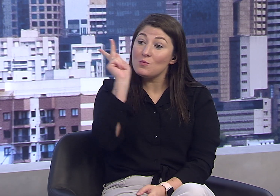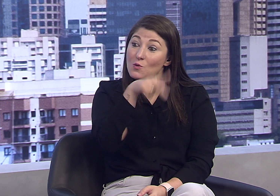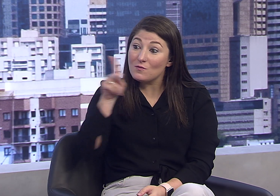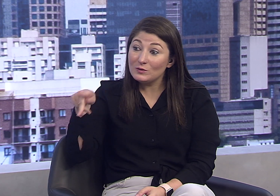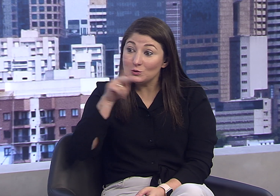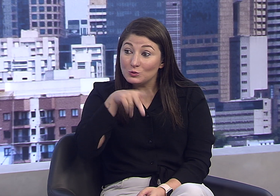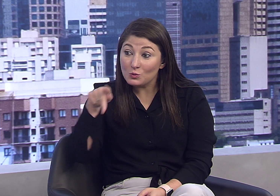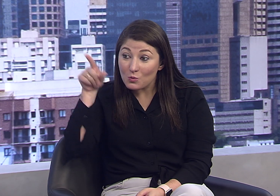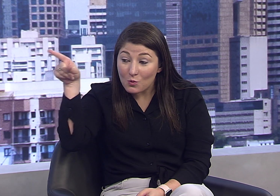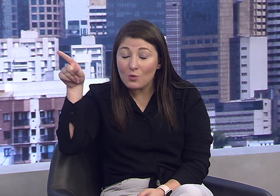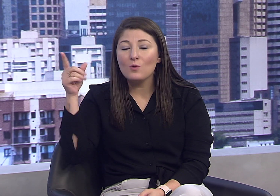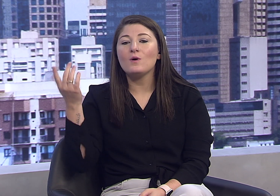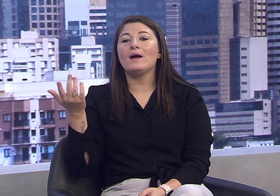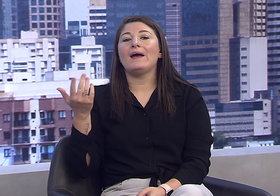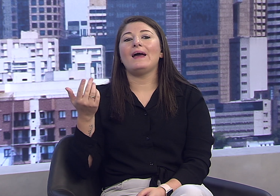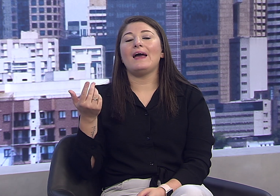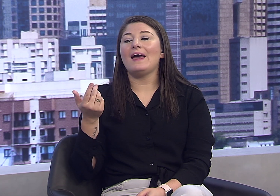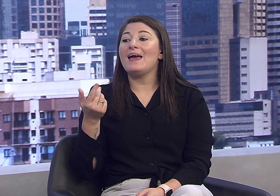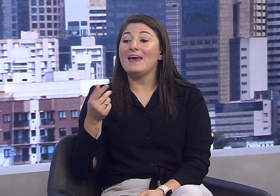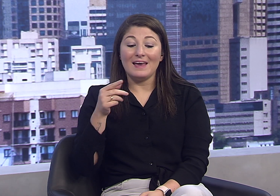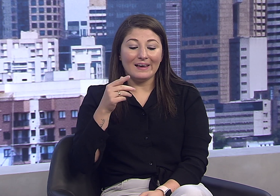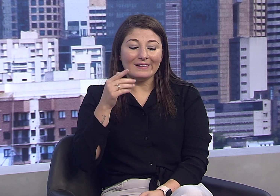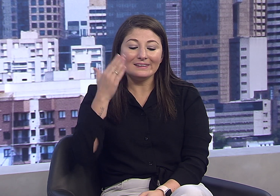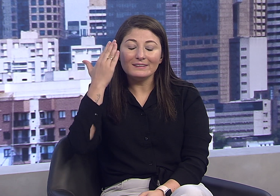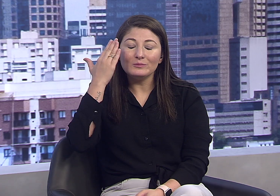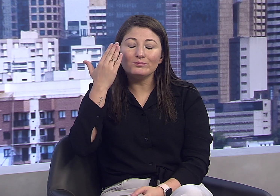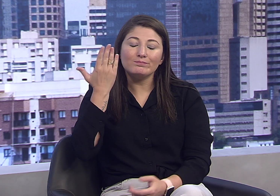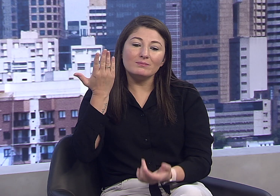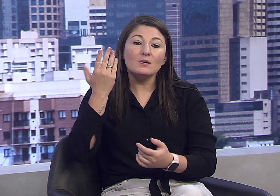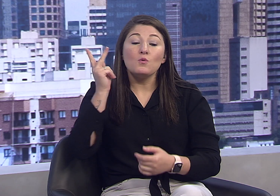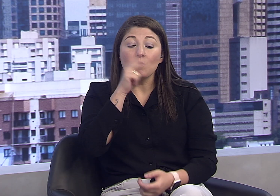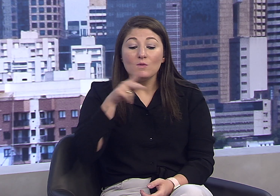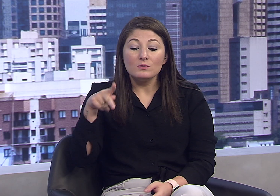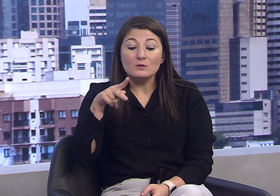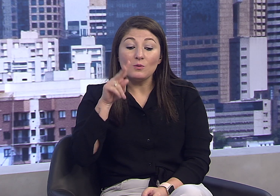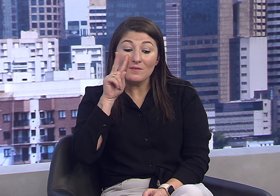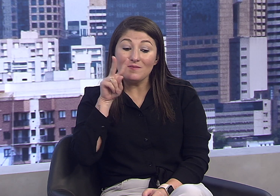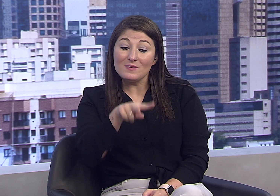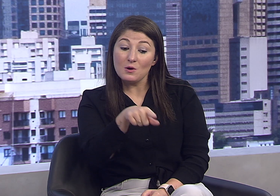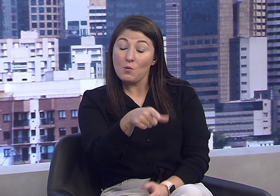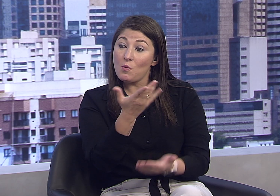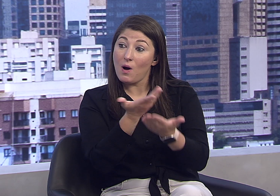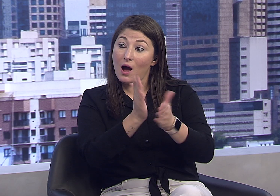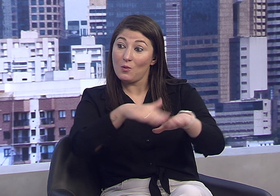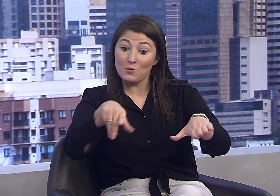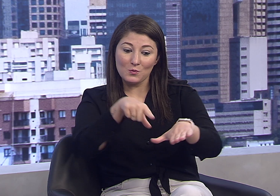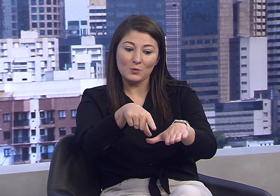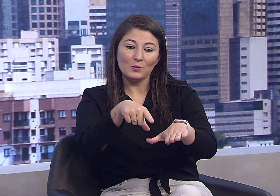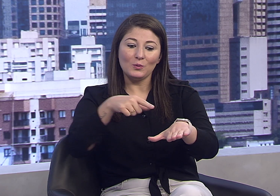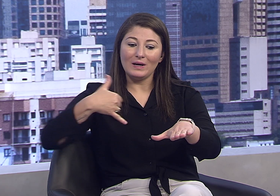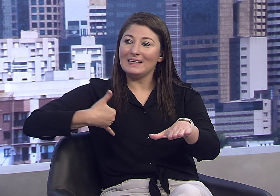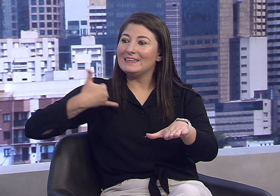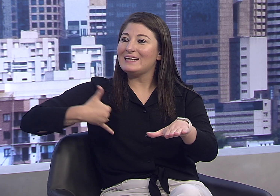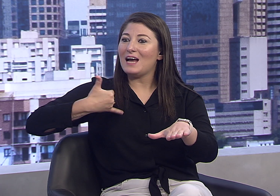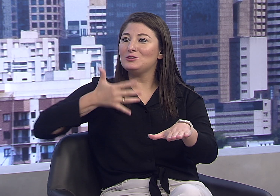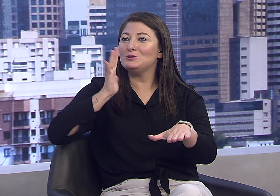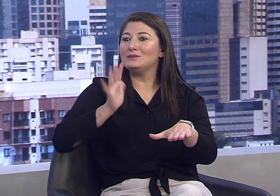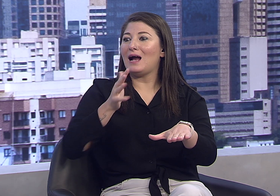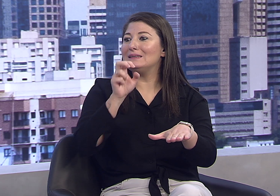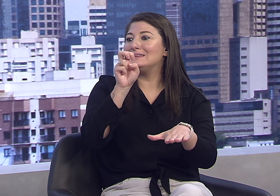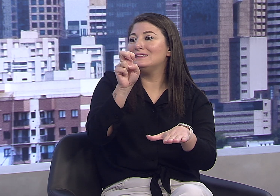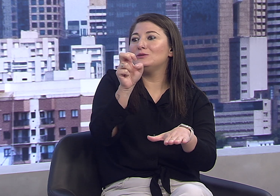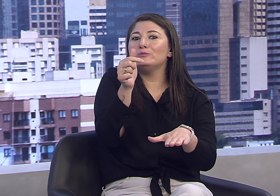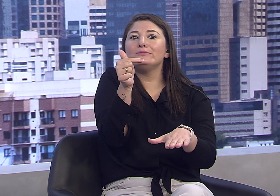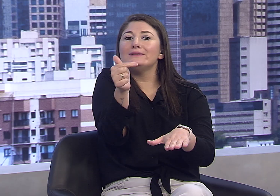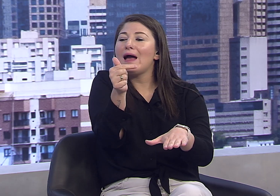que temos. E o desafio do docente neste contexto é identificar o